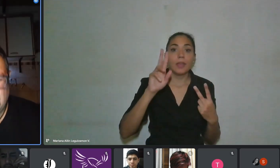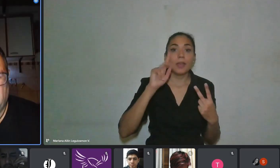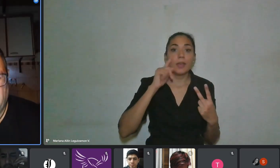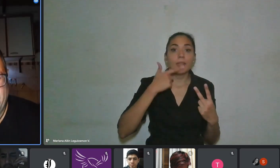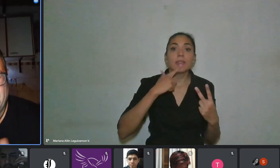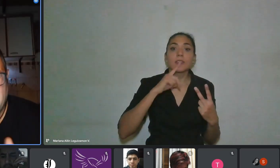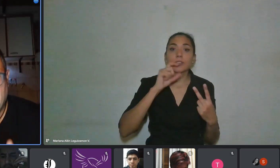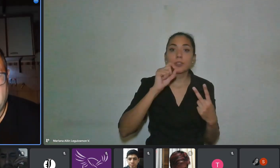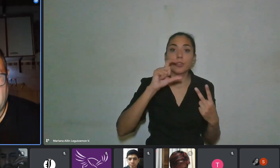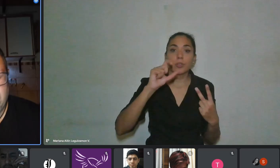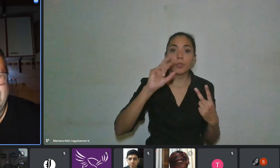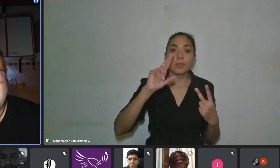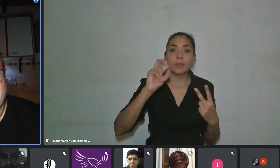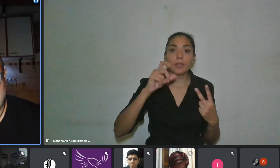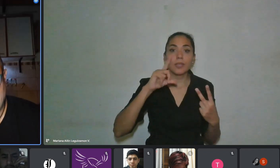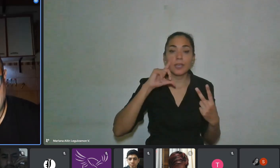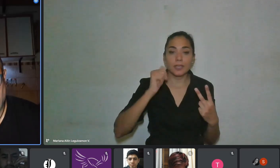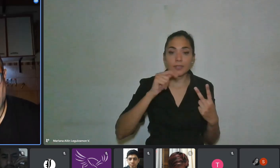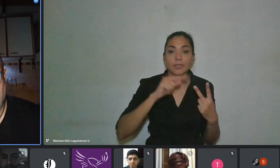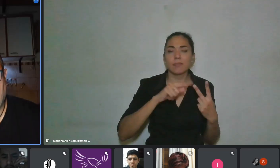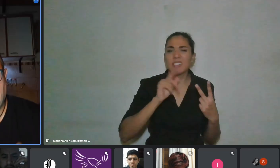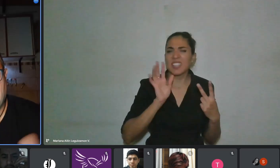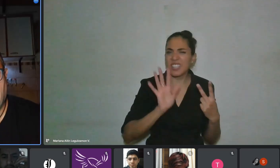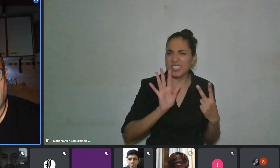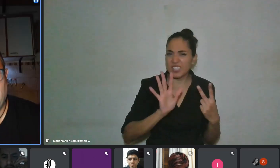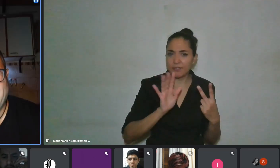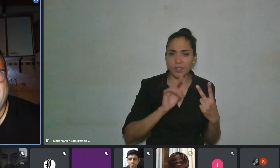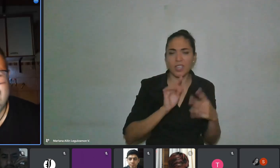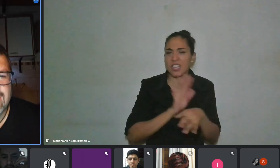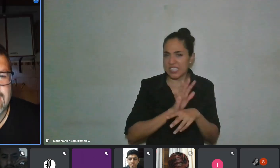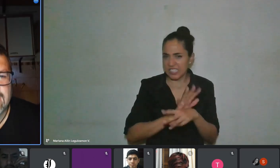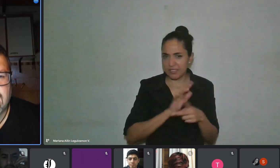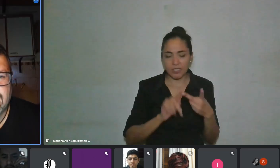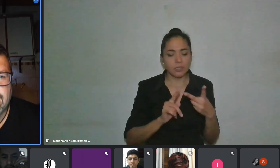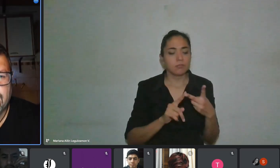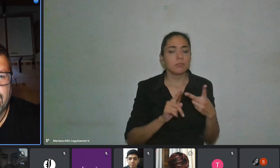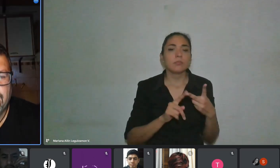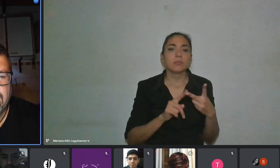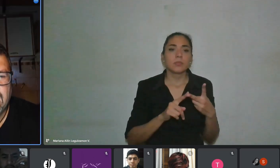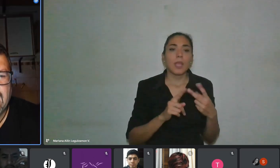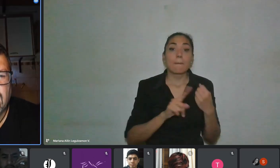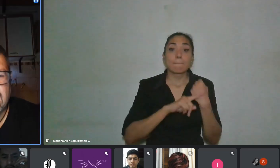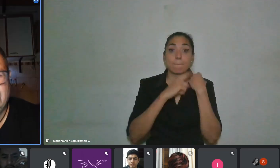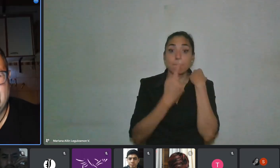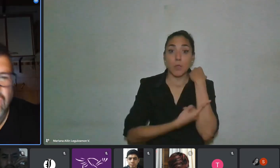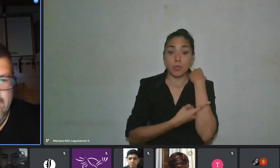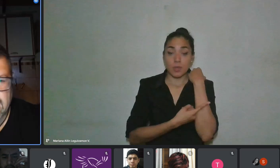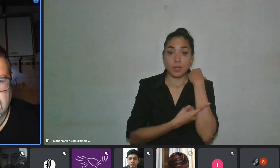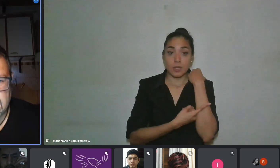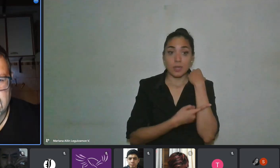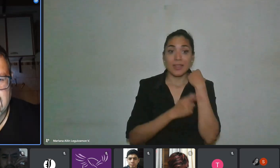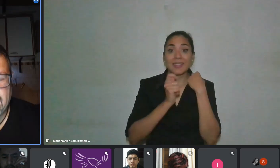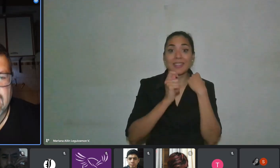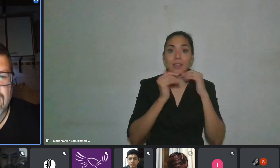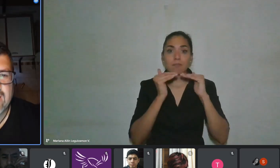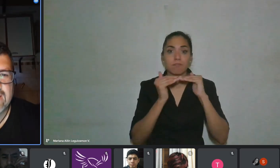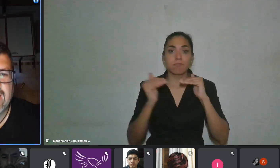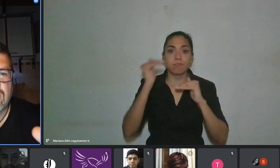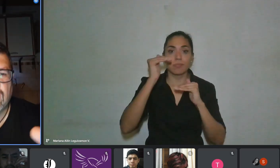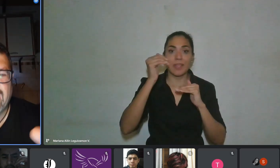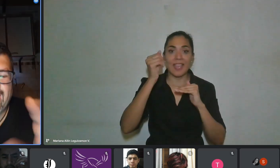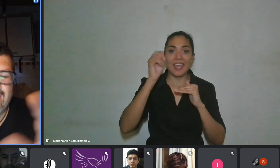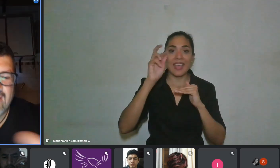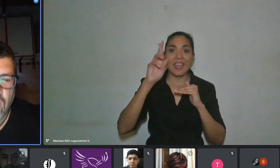el ejercicio el ejercicio del poder de los aristócratas, de